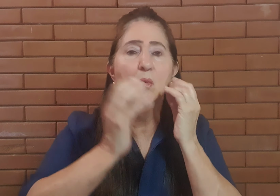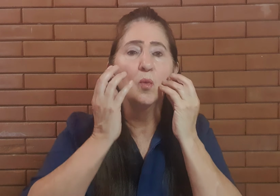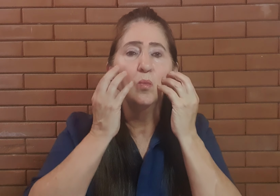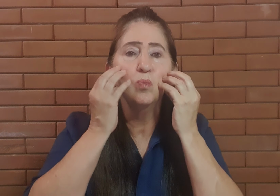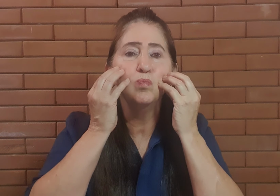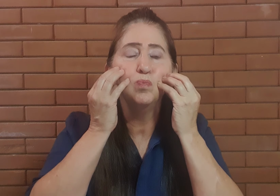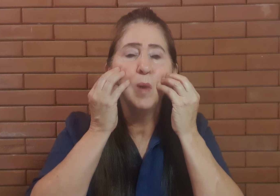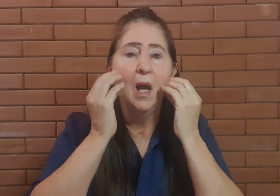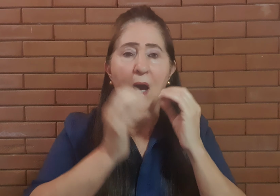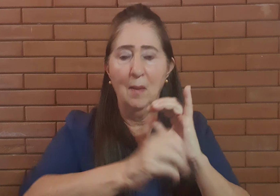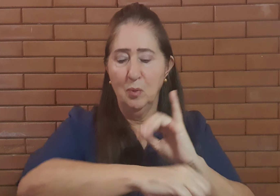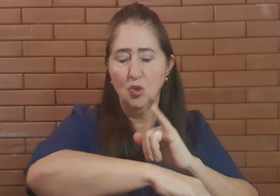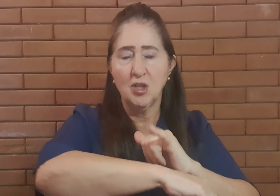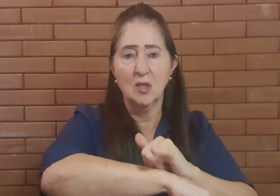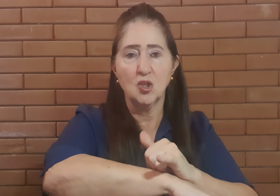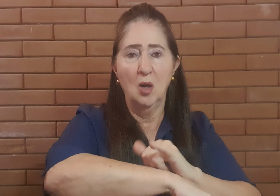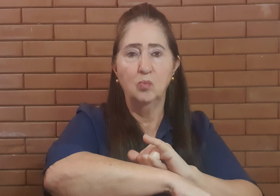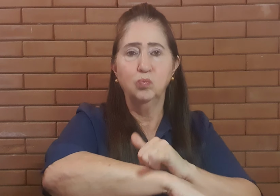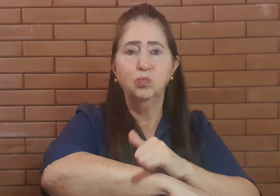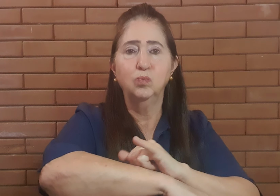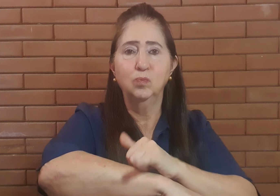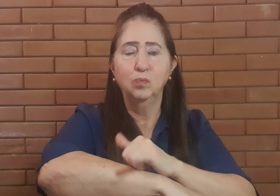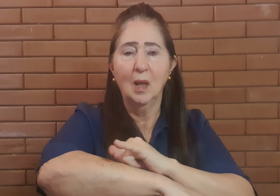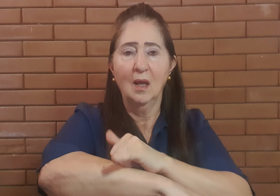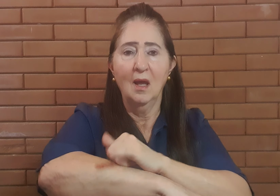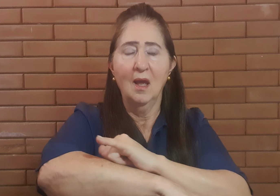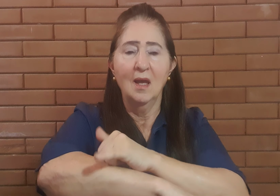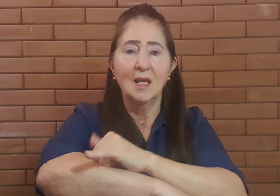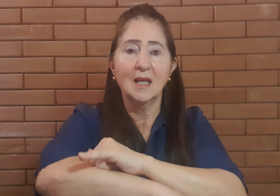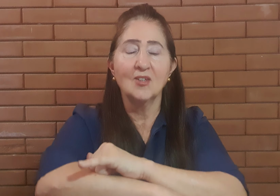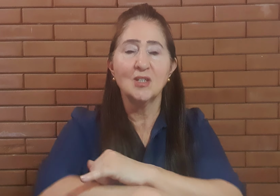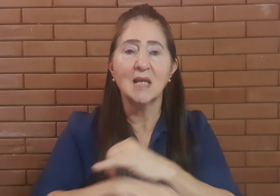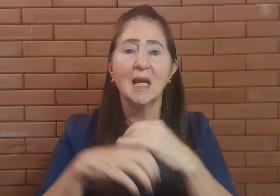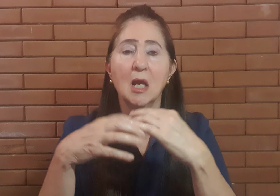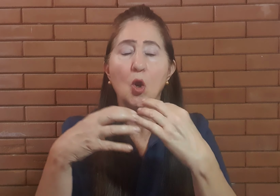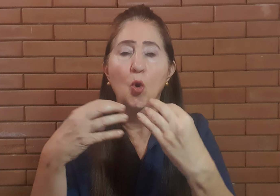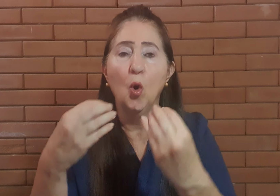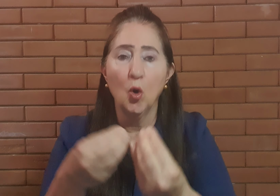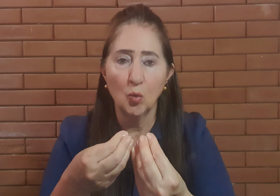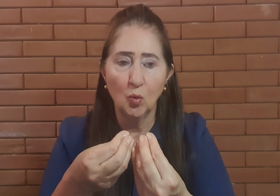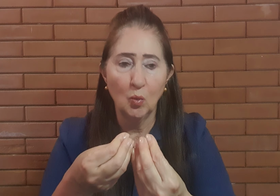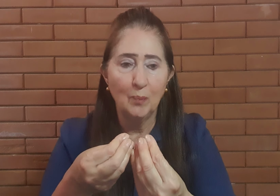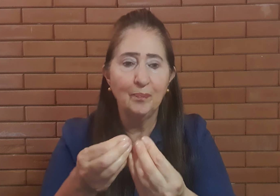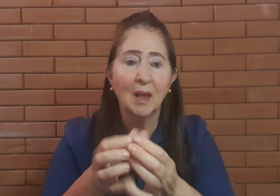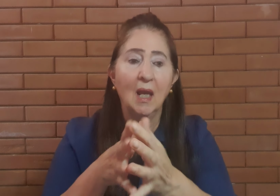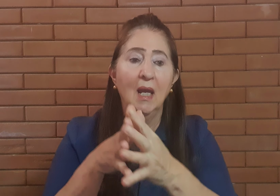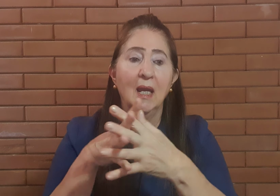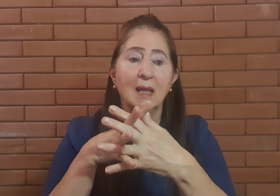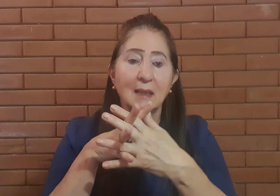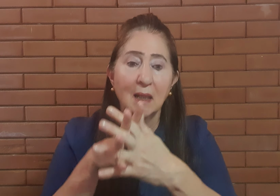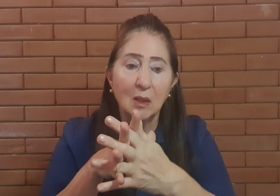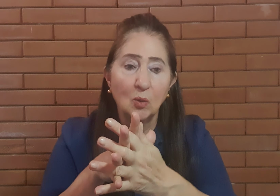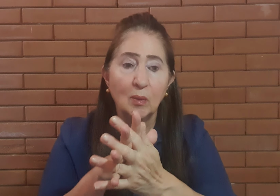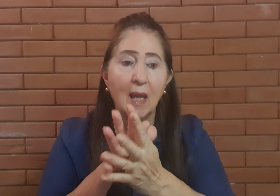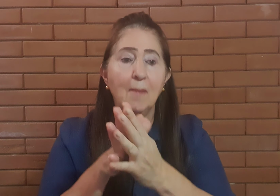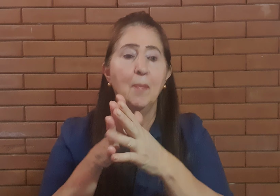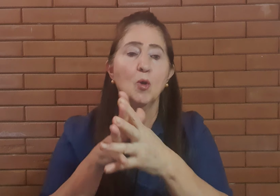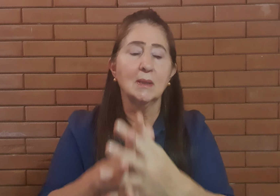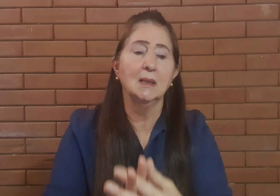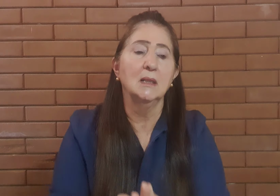inflamo a bochecha, ó, quer dizer gordo. Então, é importante que